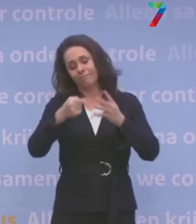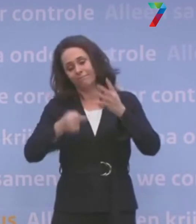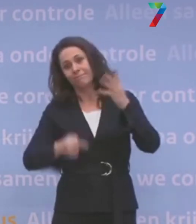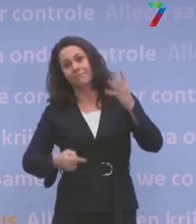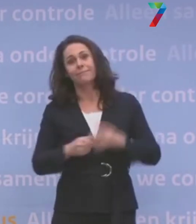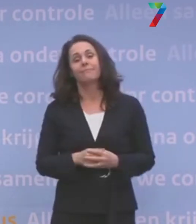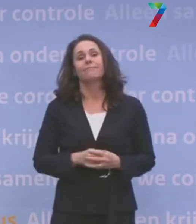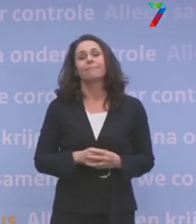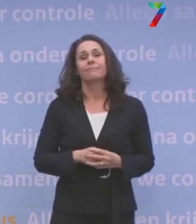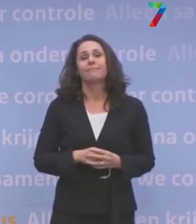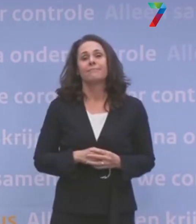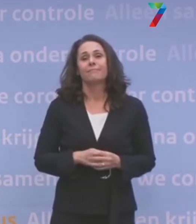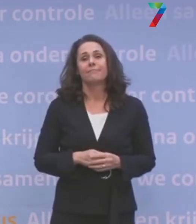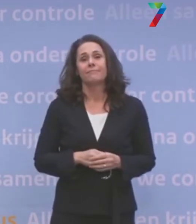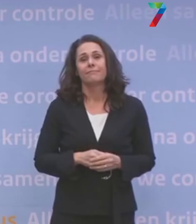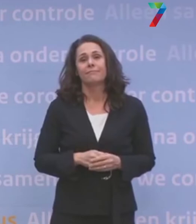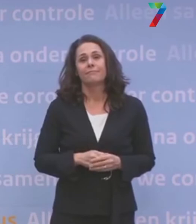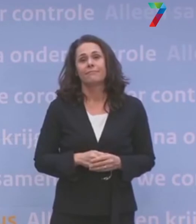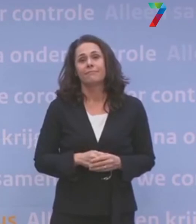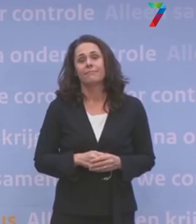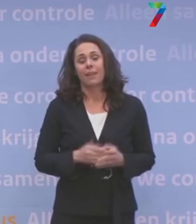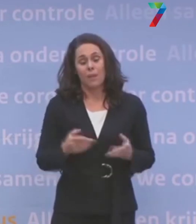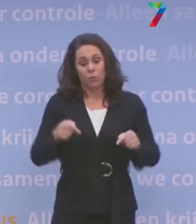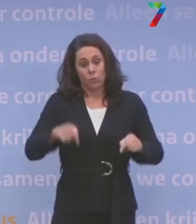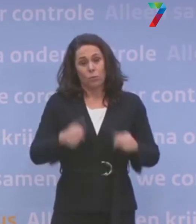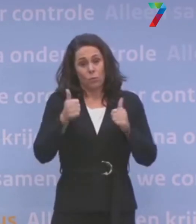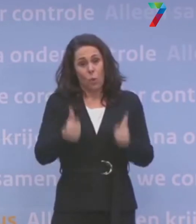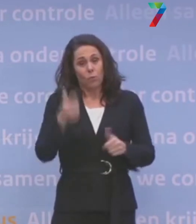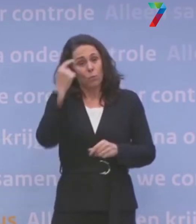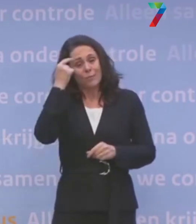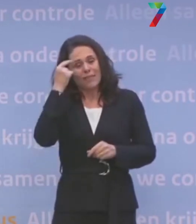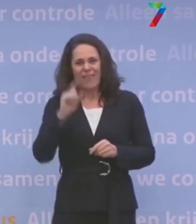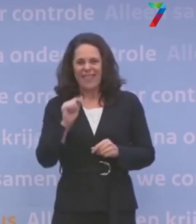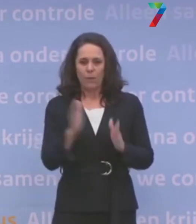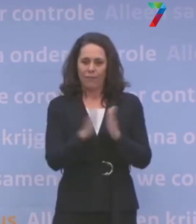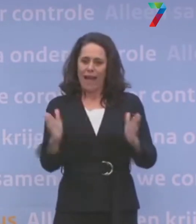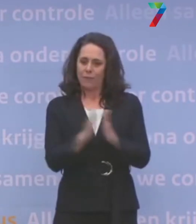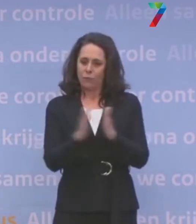We moeten ons goed realiseren dat we helemaal aan het begin staan van een nieuwe fase.